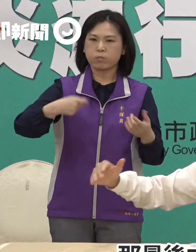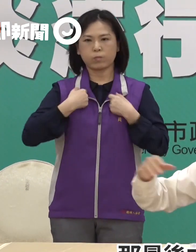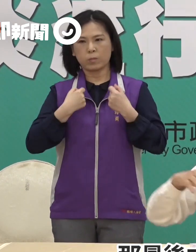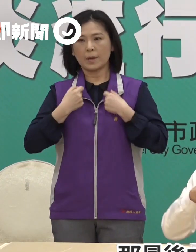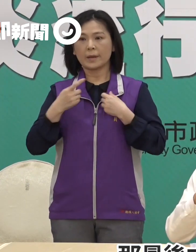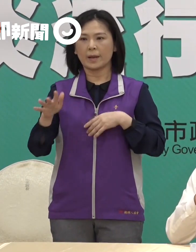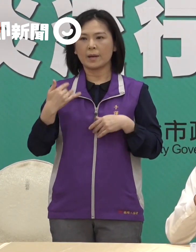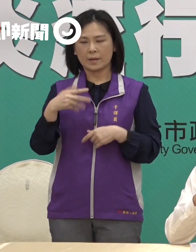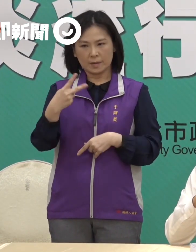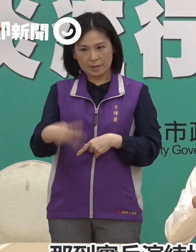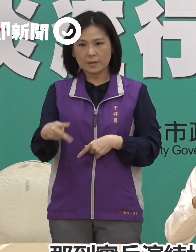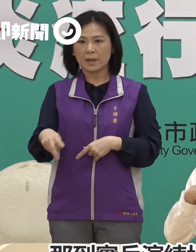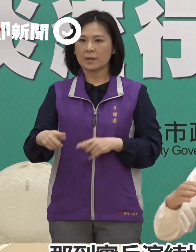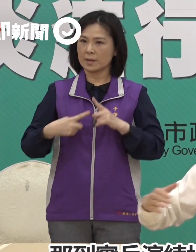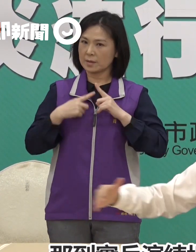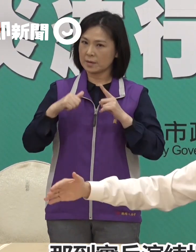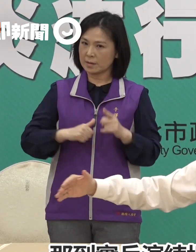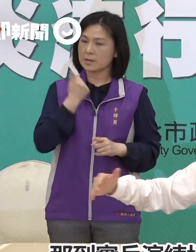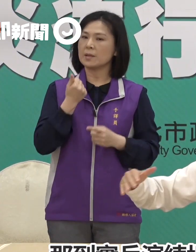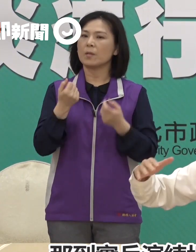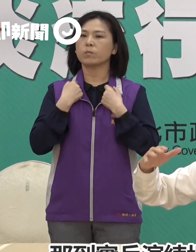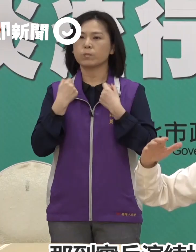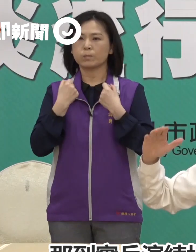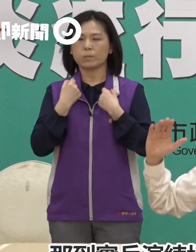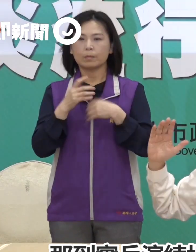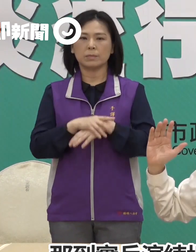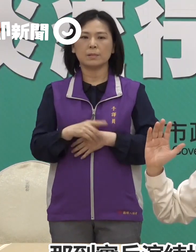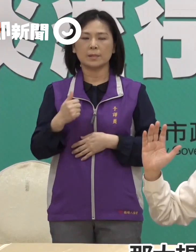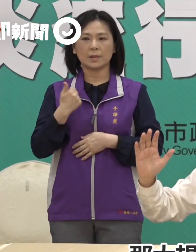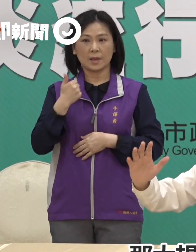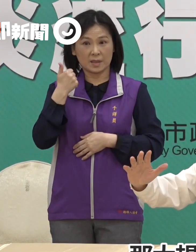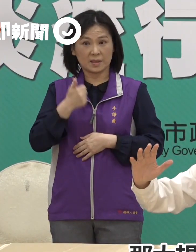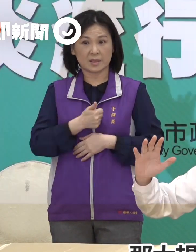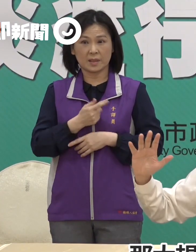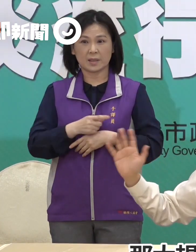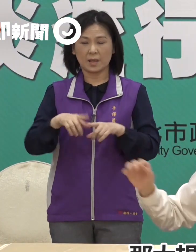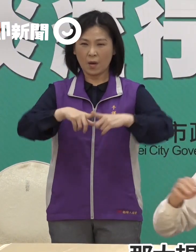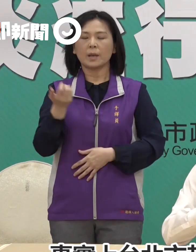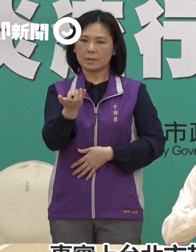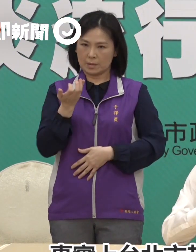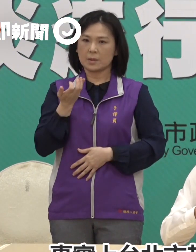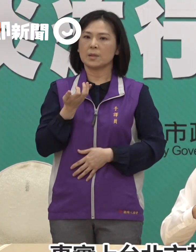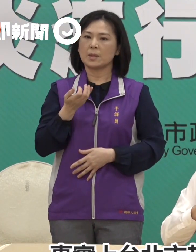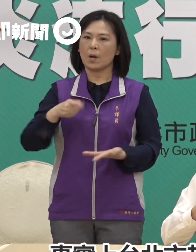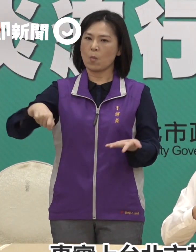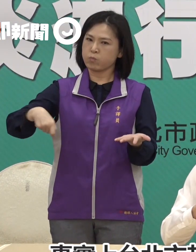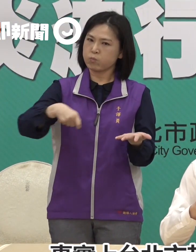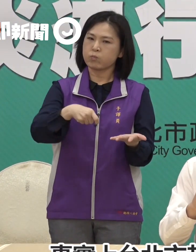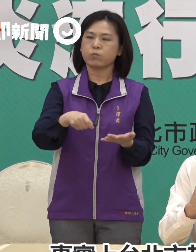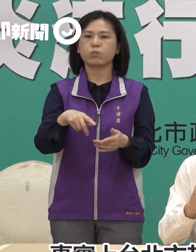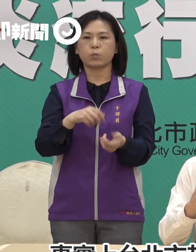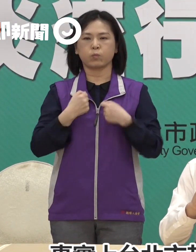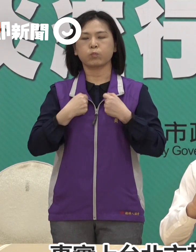兵演练，这样哈。那到实兵演练，坦白讲，这个比较成本就比较高，那大规模要调动的。事实上，台北市的封